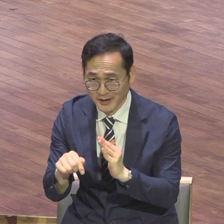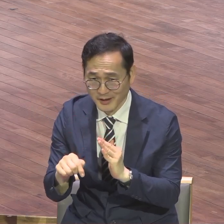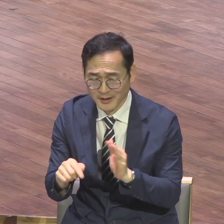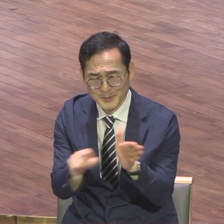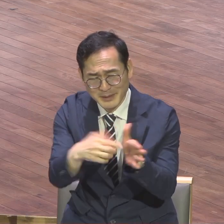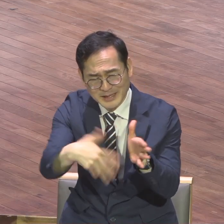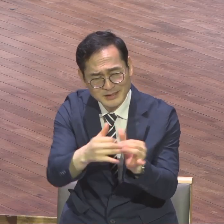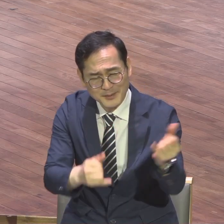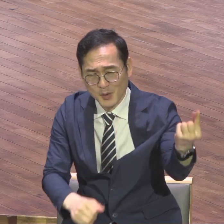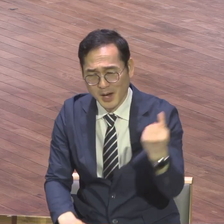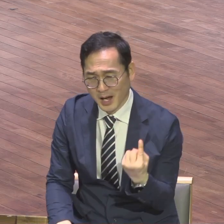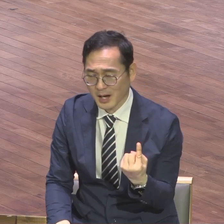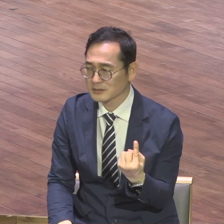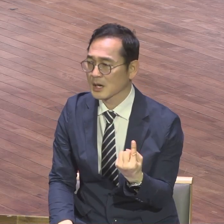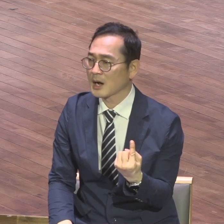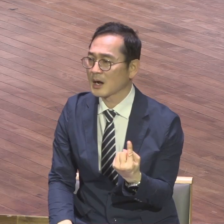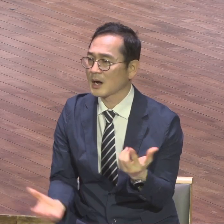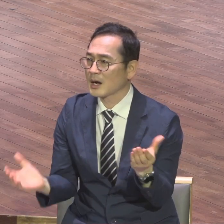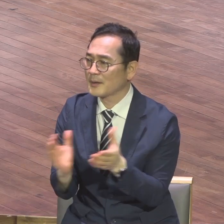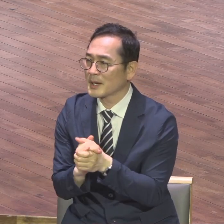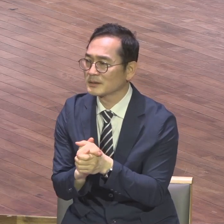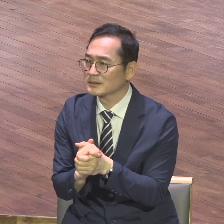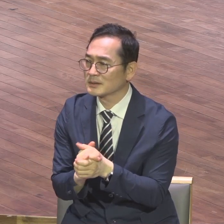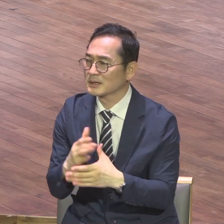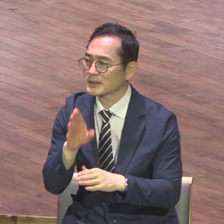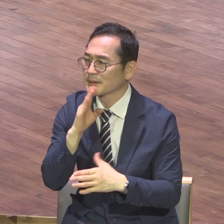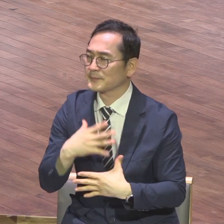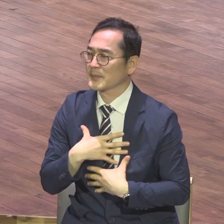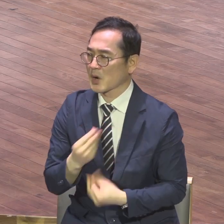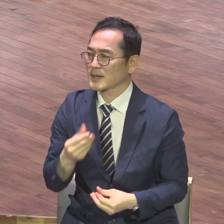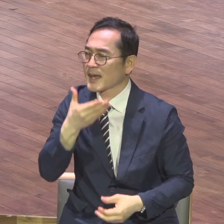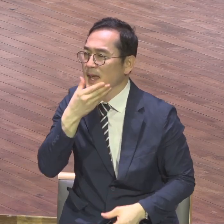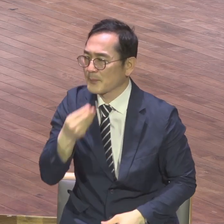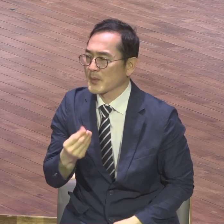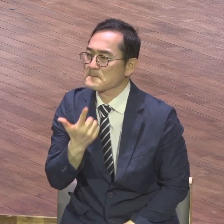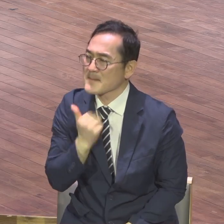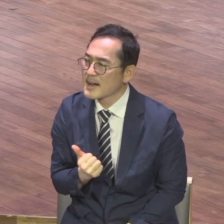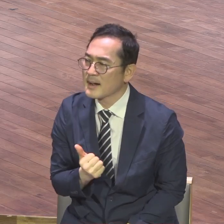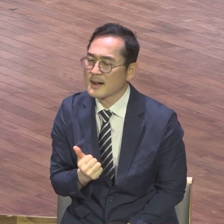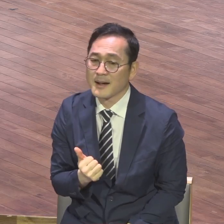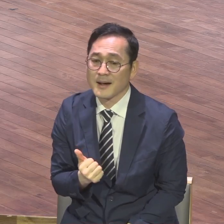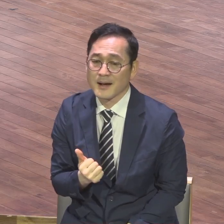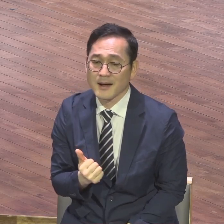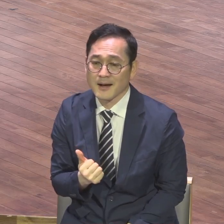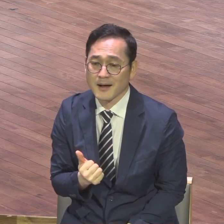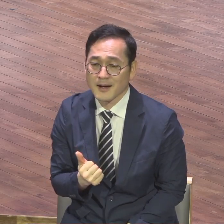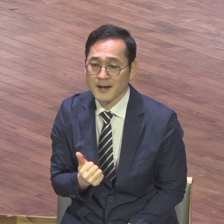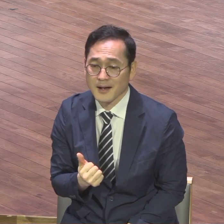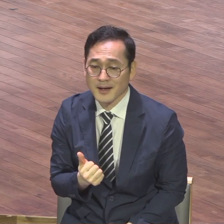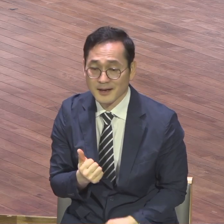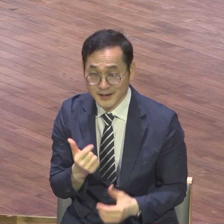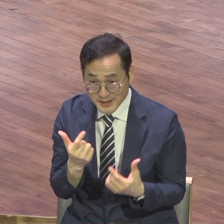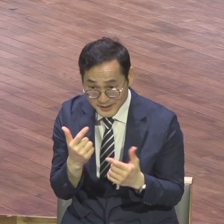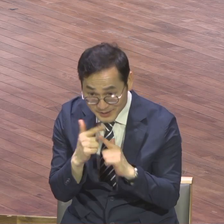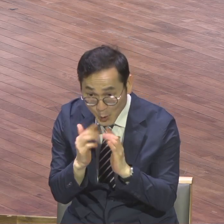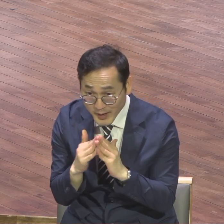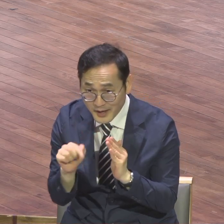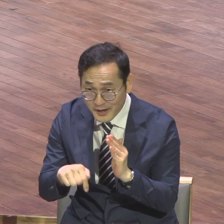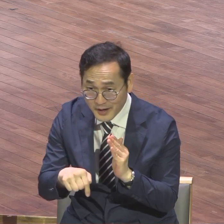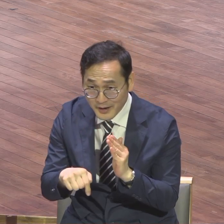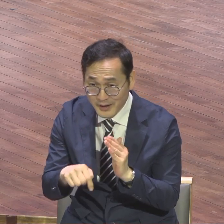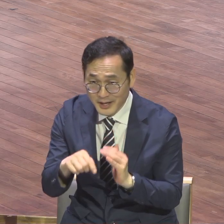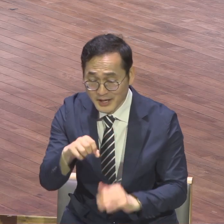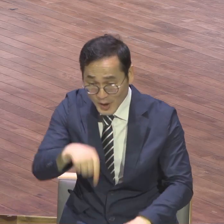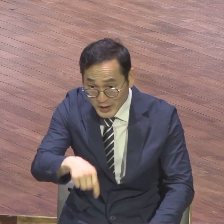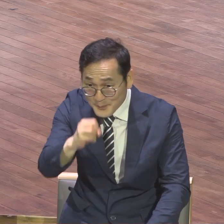불신자가 와서 진정으로 답을 얻고 참 평안과 이 행복을 누릴 수 있도록 하는 교회. 저는 예원교회가 별